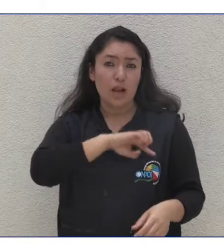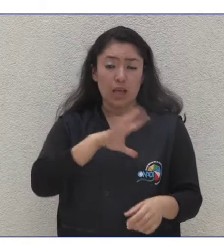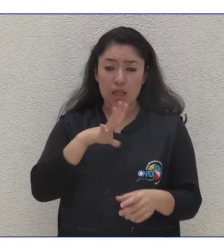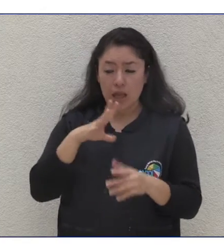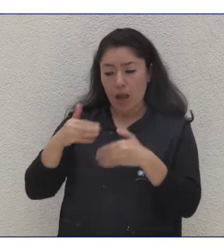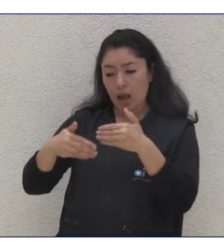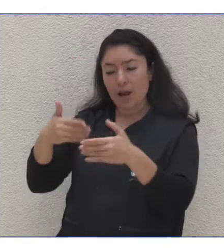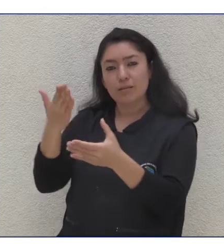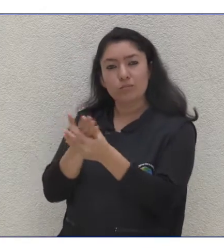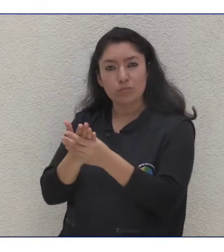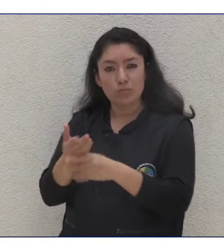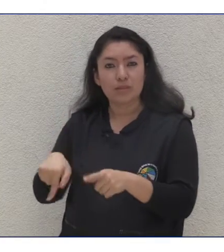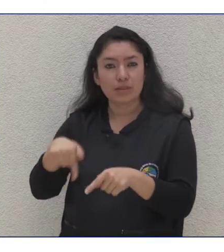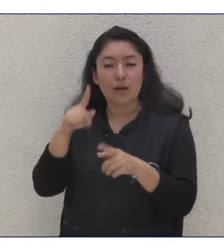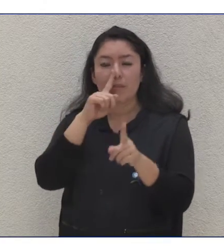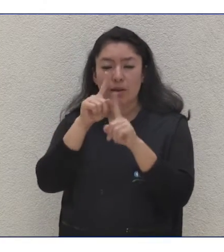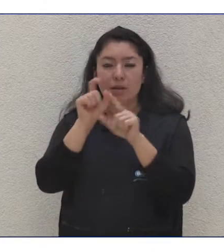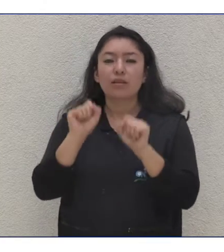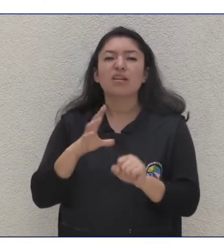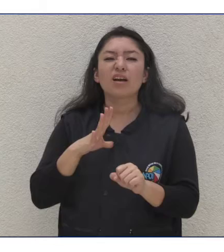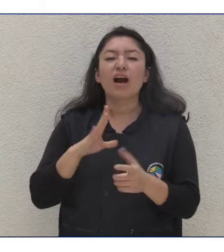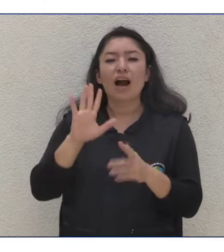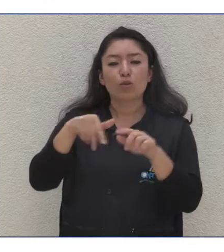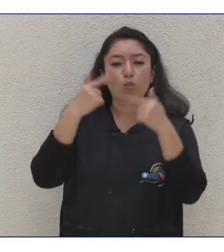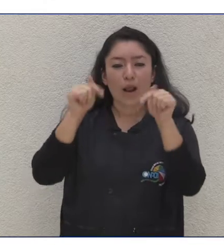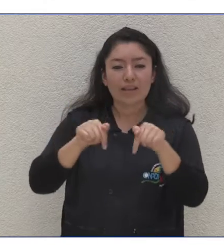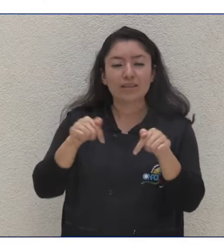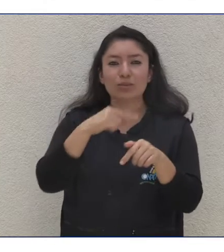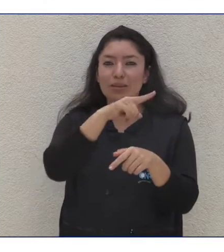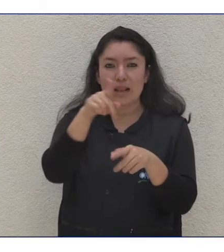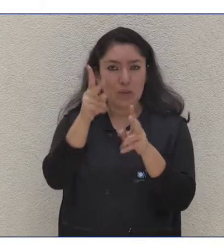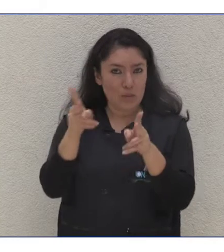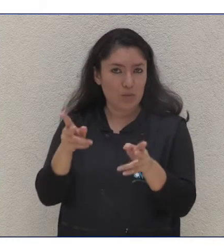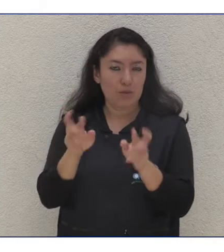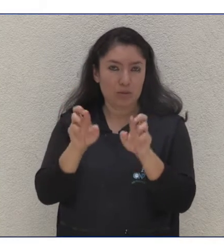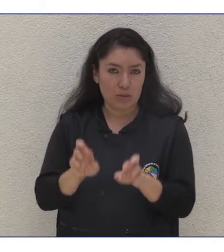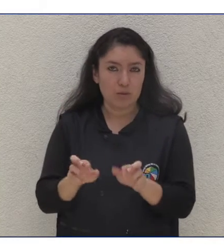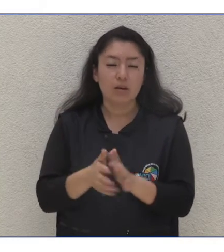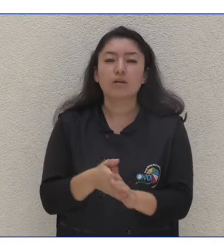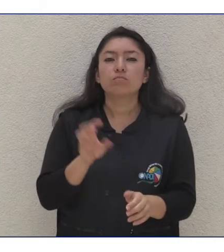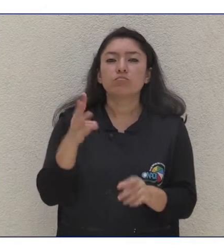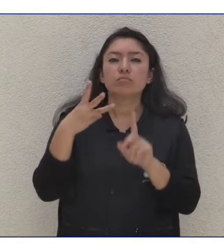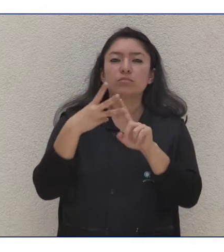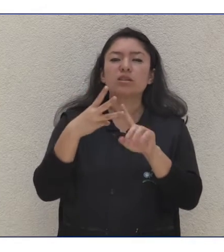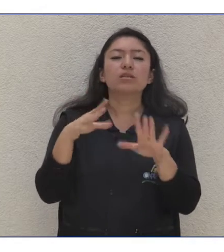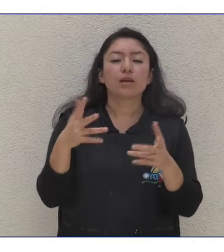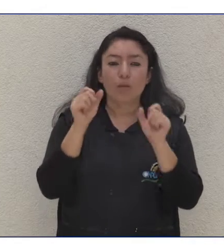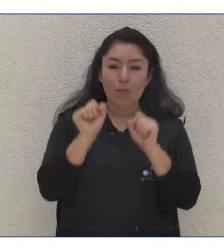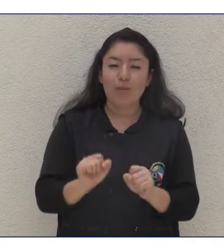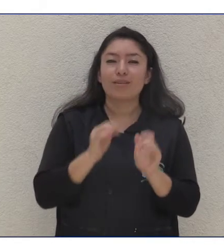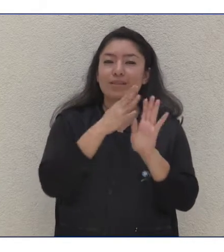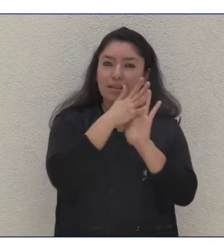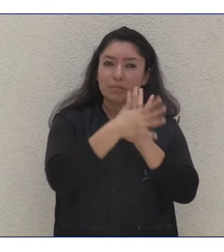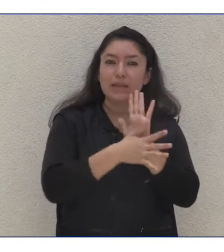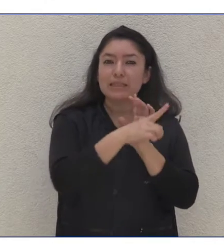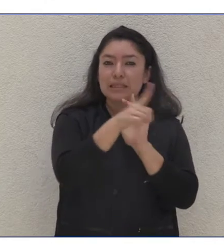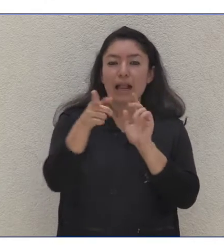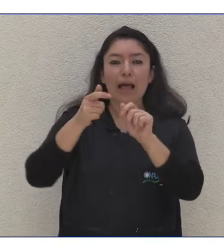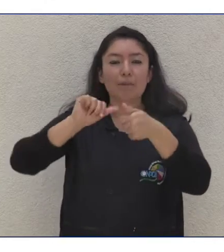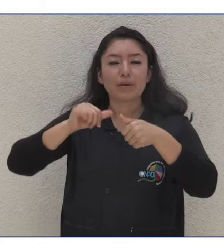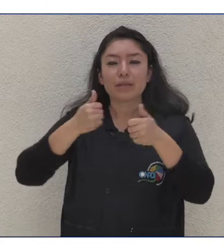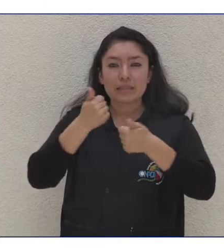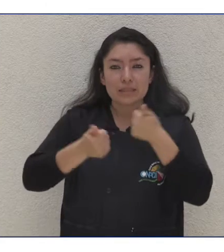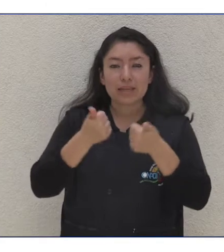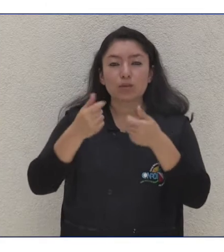de ella conste en archivos estatales, así como de las actualizaciones de los mismos. 3. Garantizar la transparencia de la